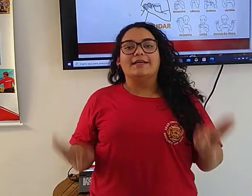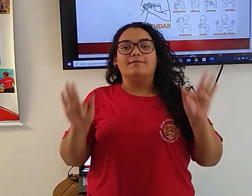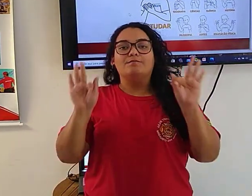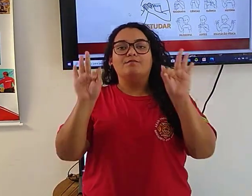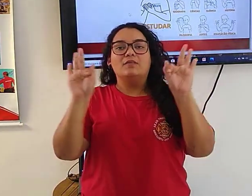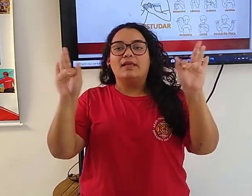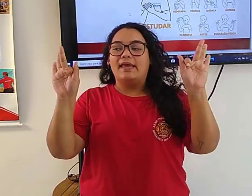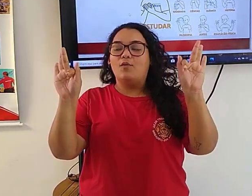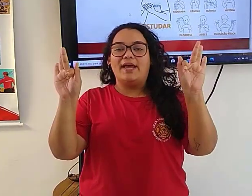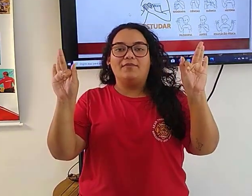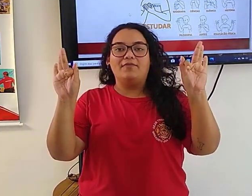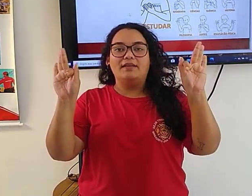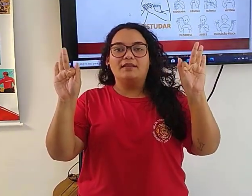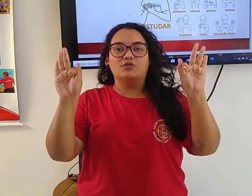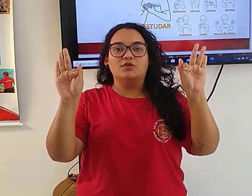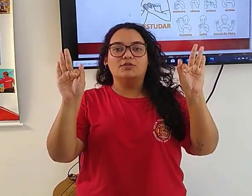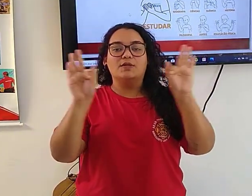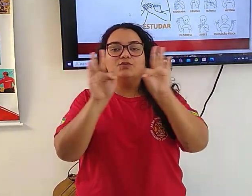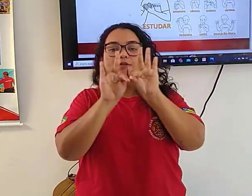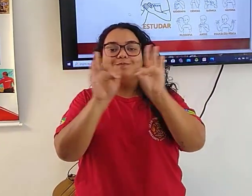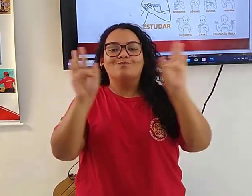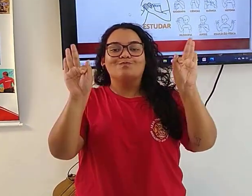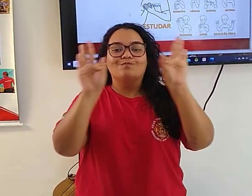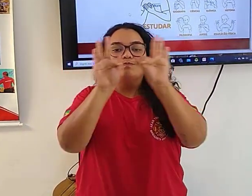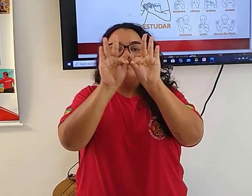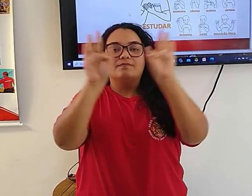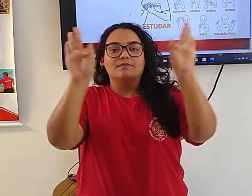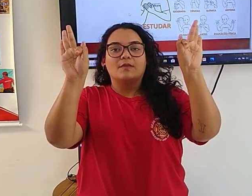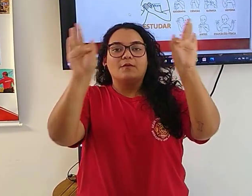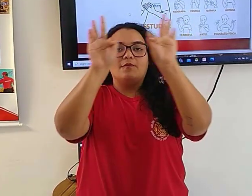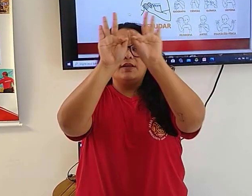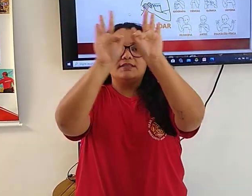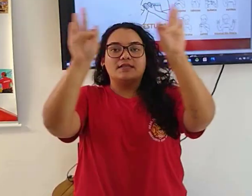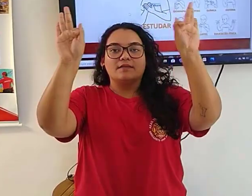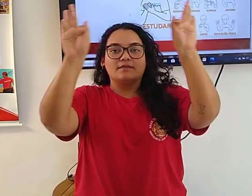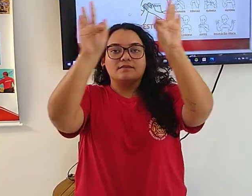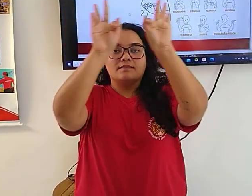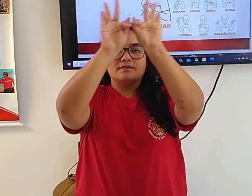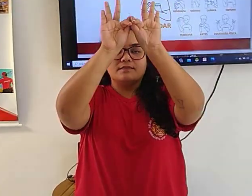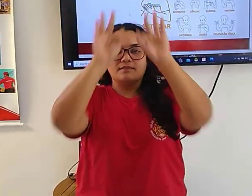Física. É o F nas duas mãos. Física.